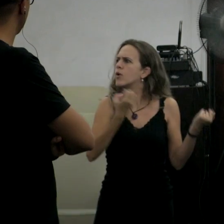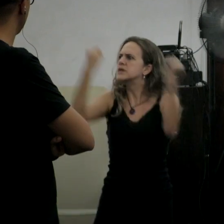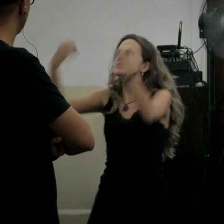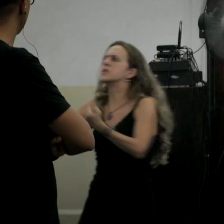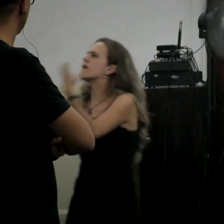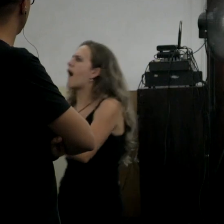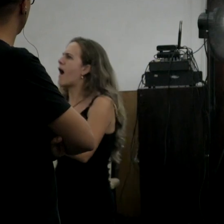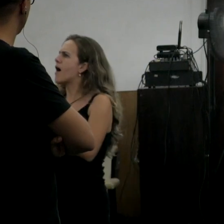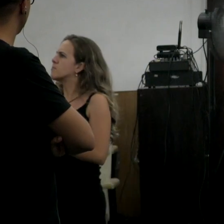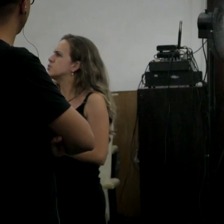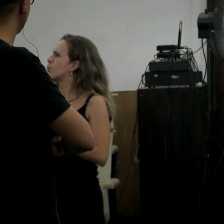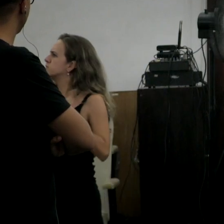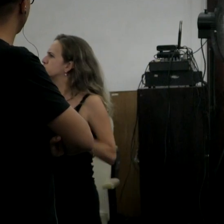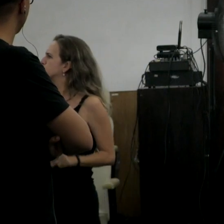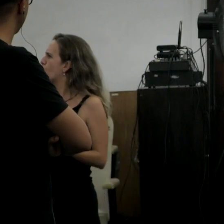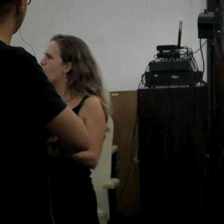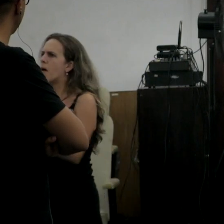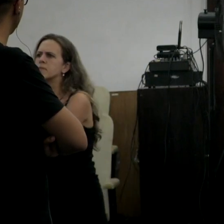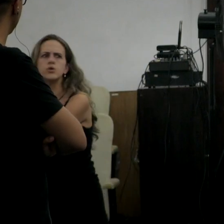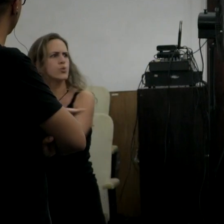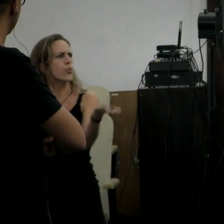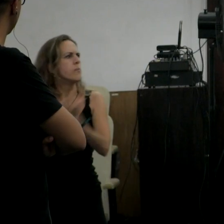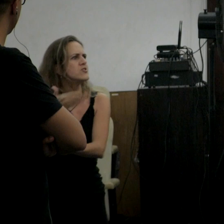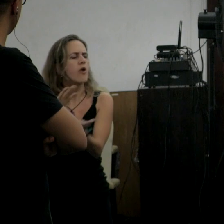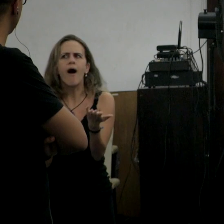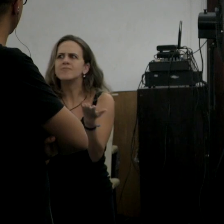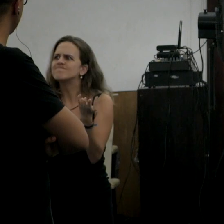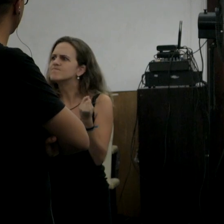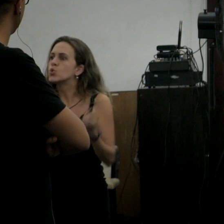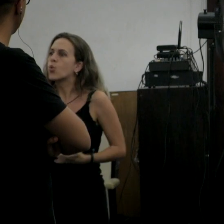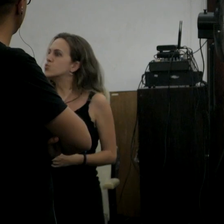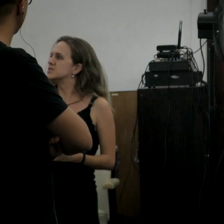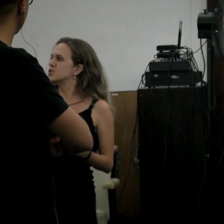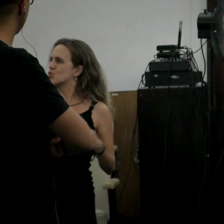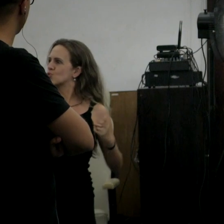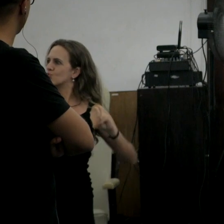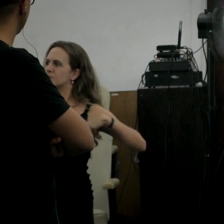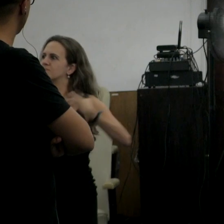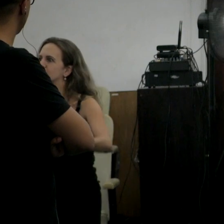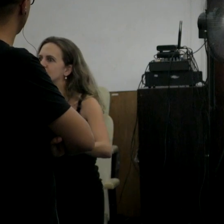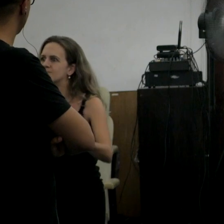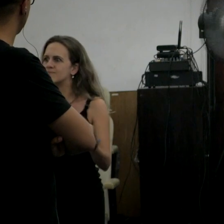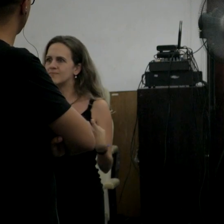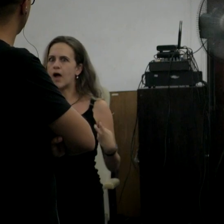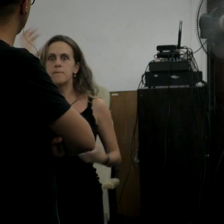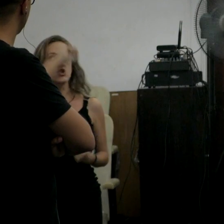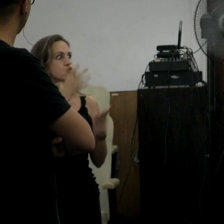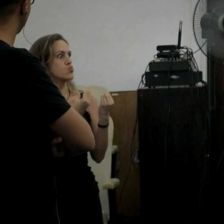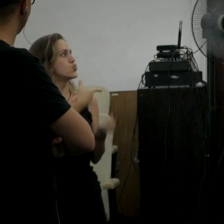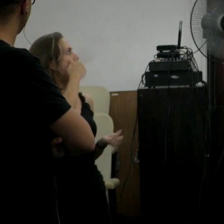que eu, como assim, né? Que eu precisei esperar chegar aqui para poder ter contato com essas